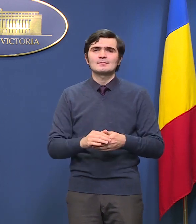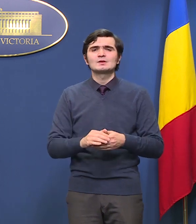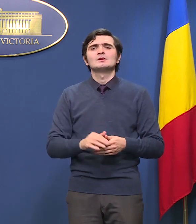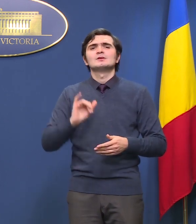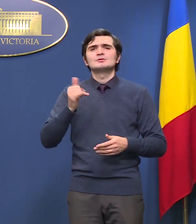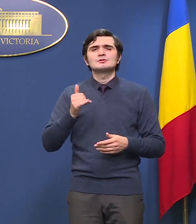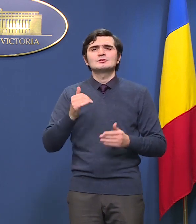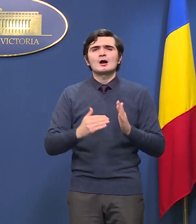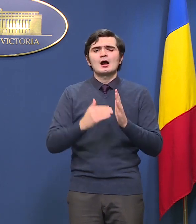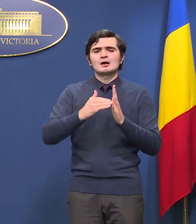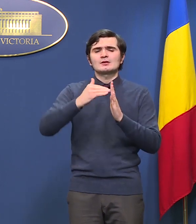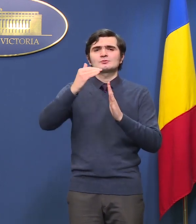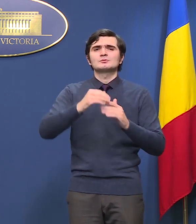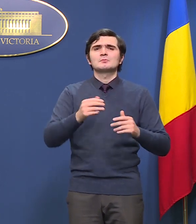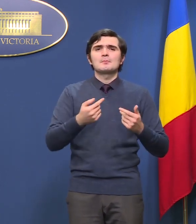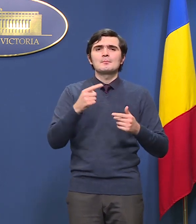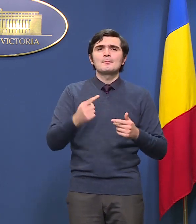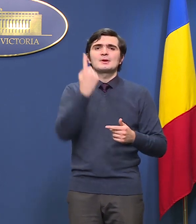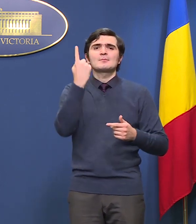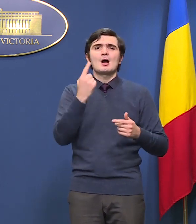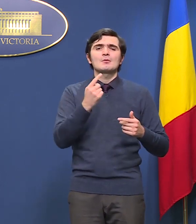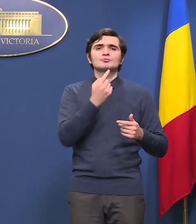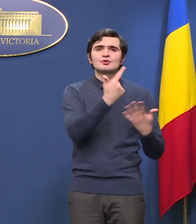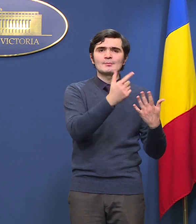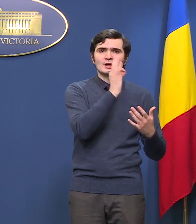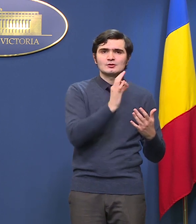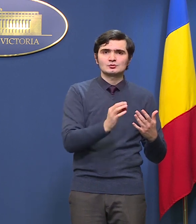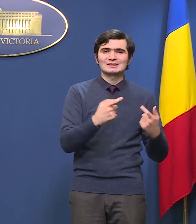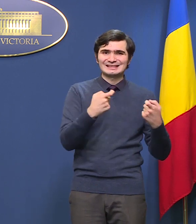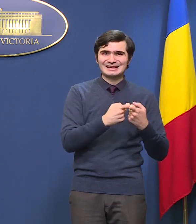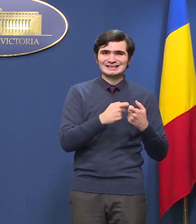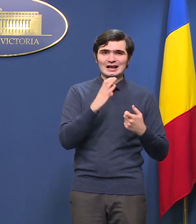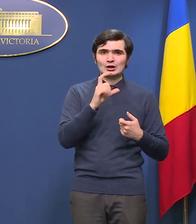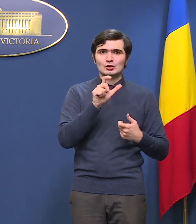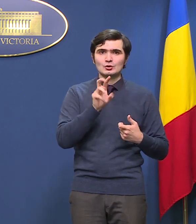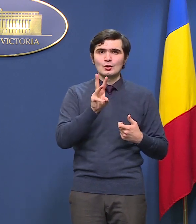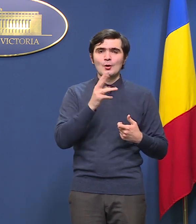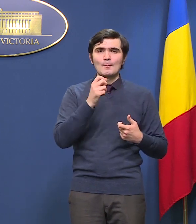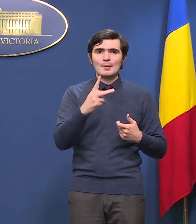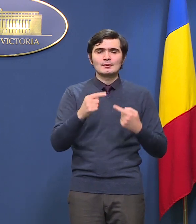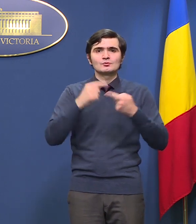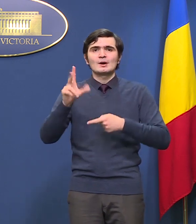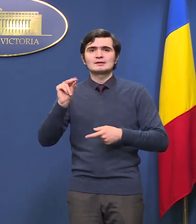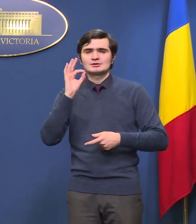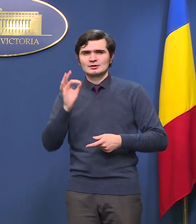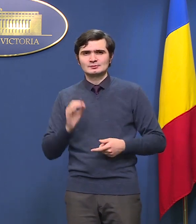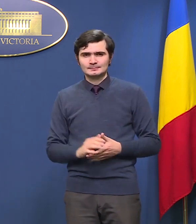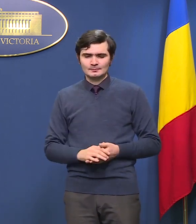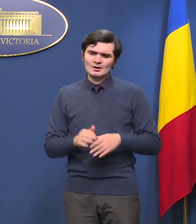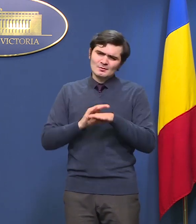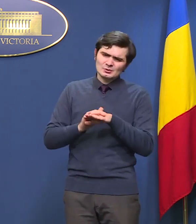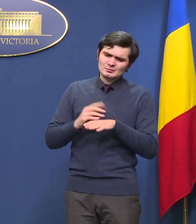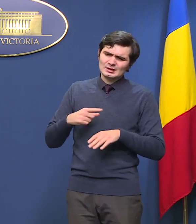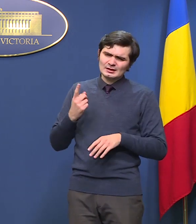7%, cât a fost inițial taxa de clawback, la peste 30%. Aici, mă scuzați că insist, dar există o